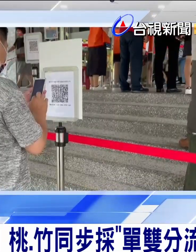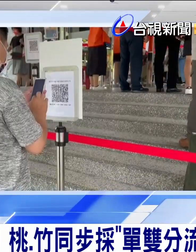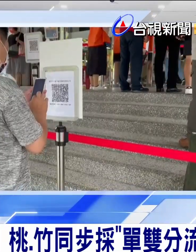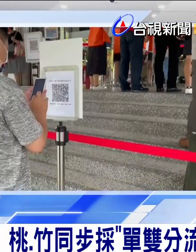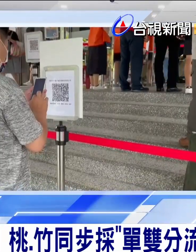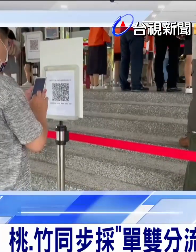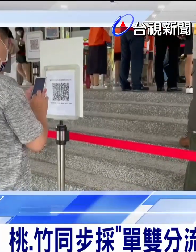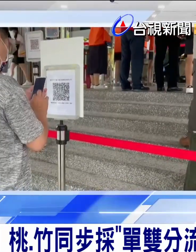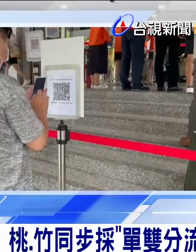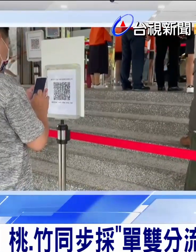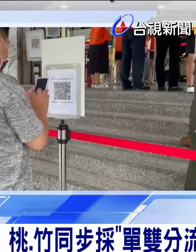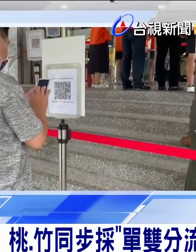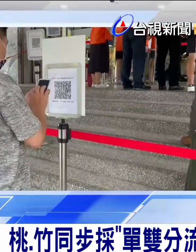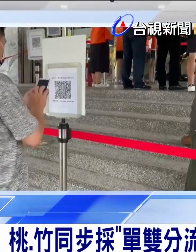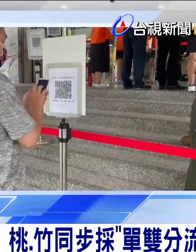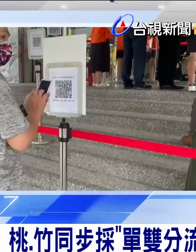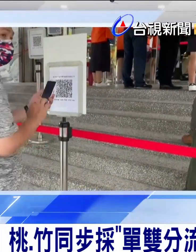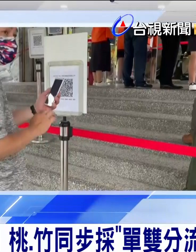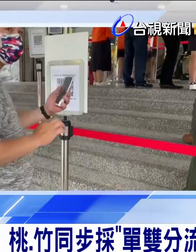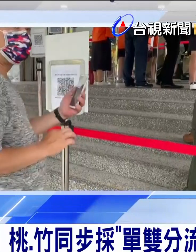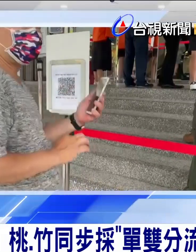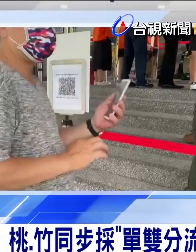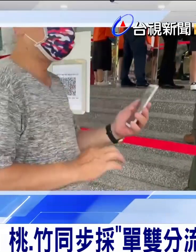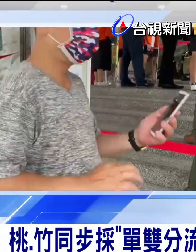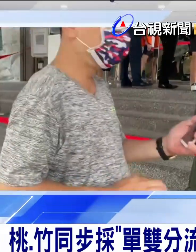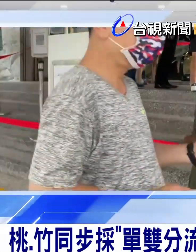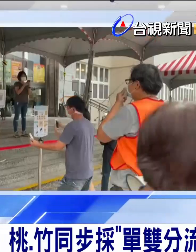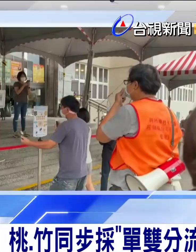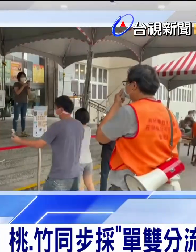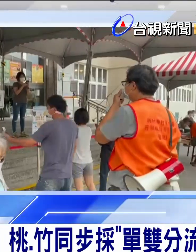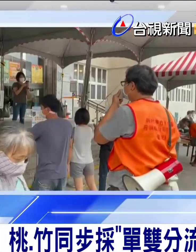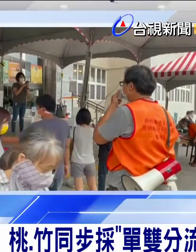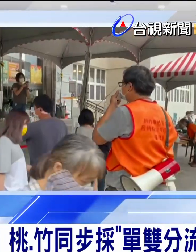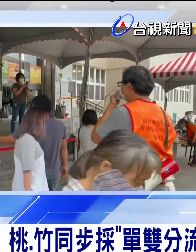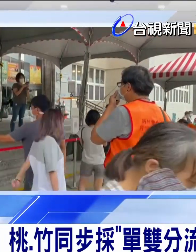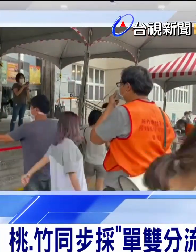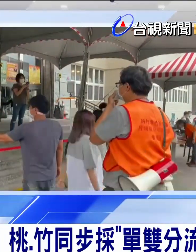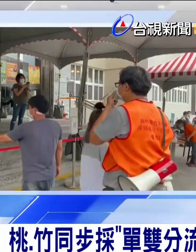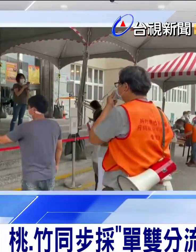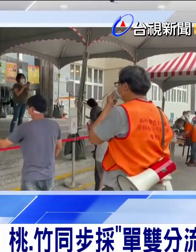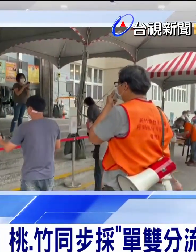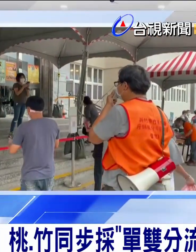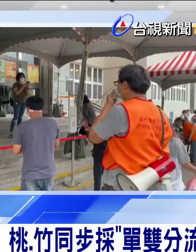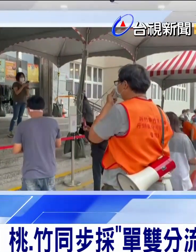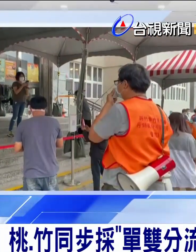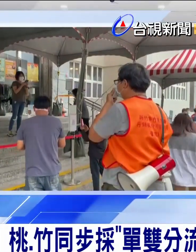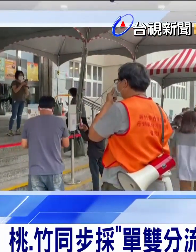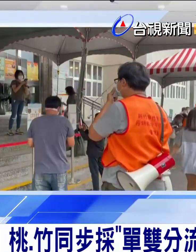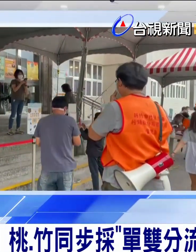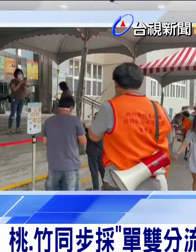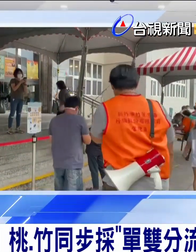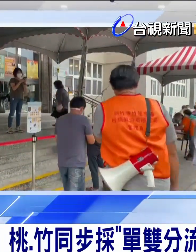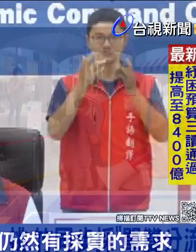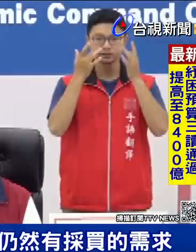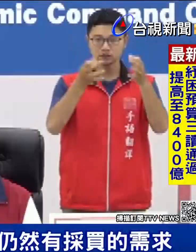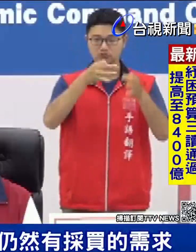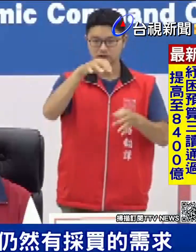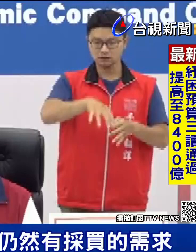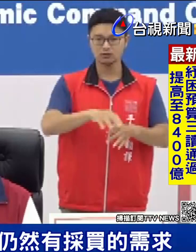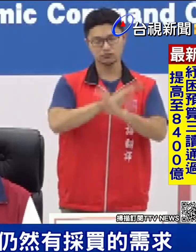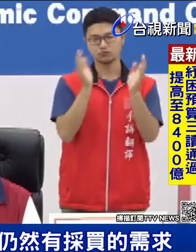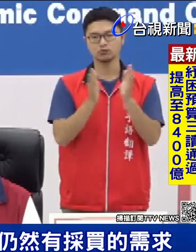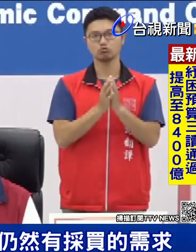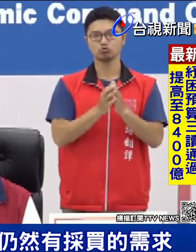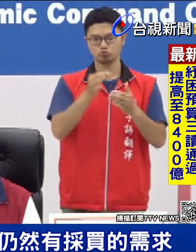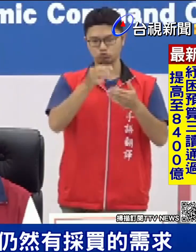并且选在离峰时段前往，避免用手去反复挑选食材。落实消毒，也要保持社交距离。 疫情期